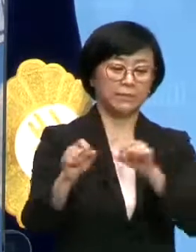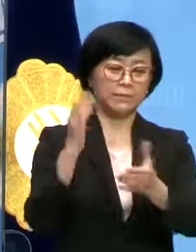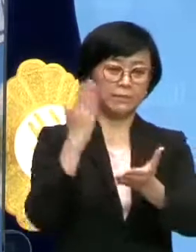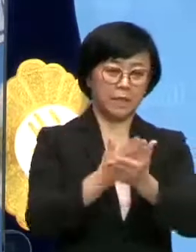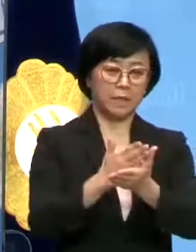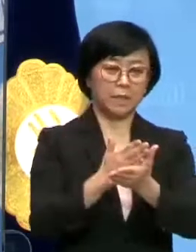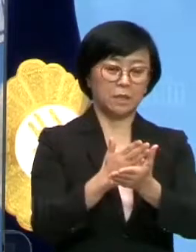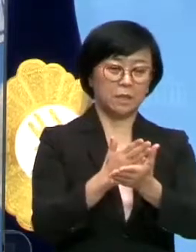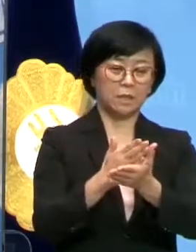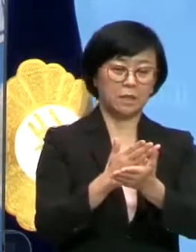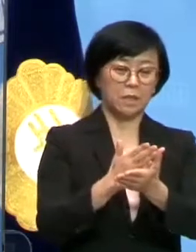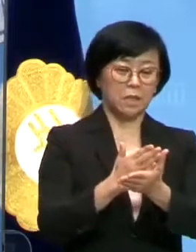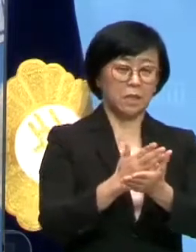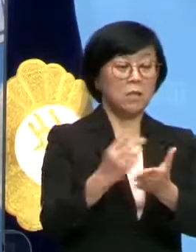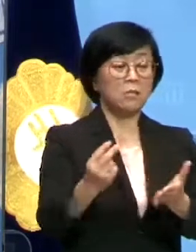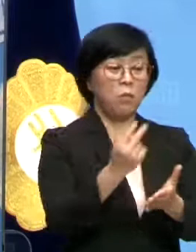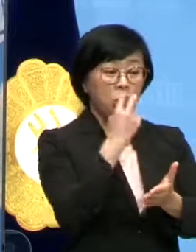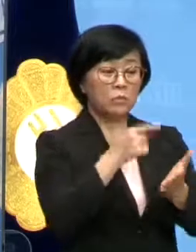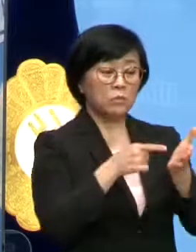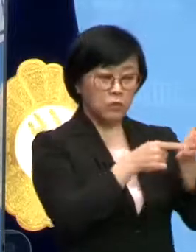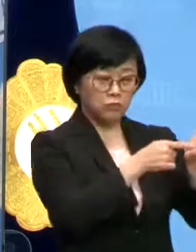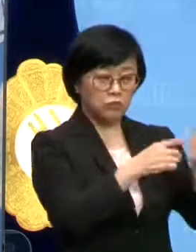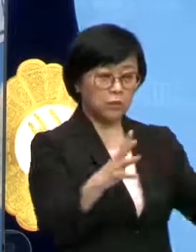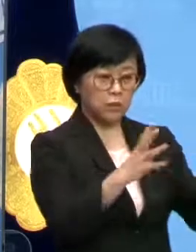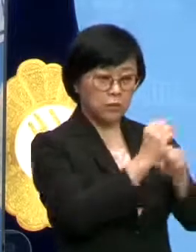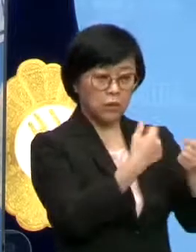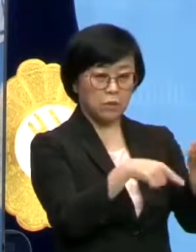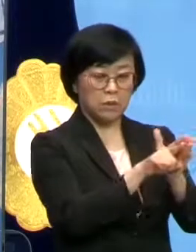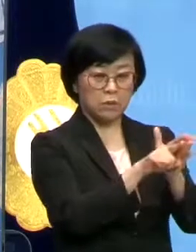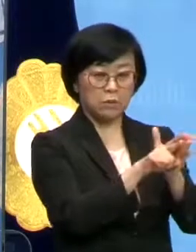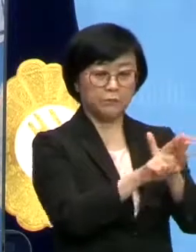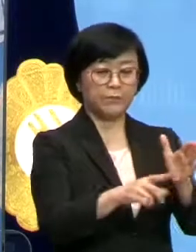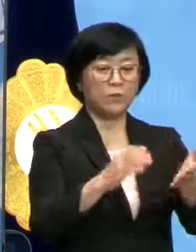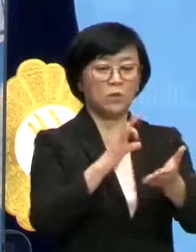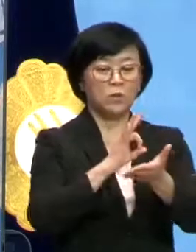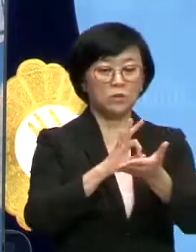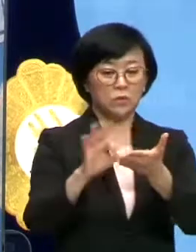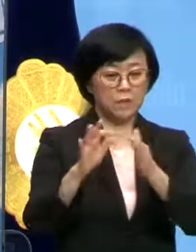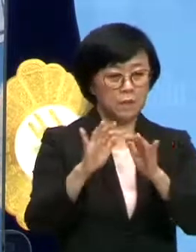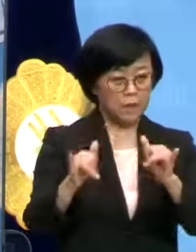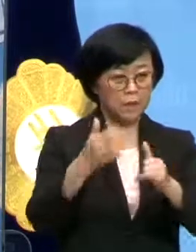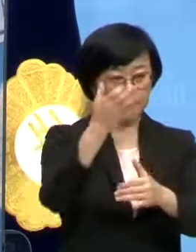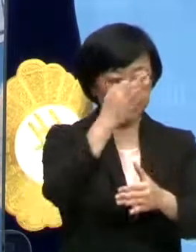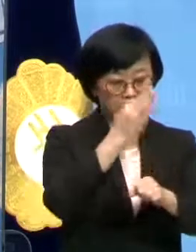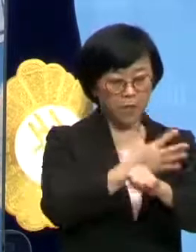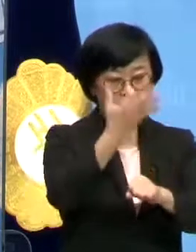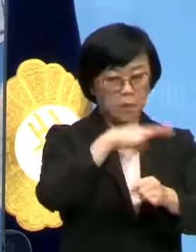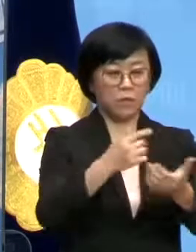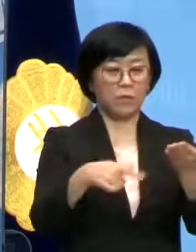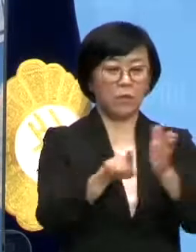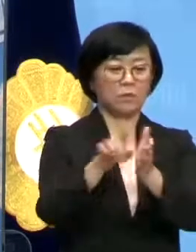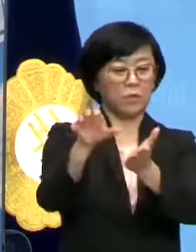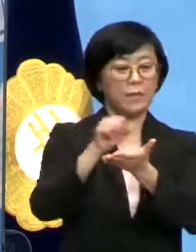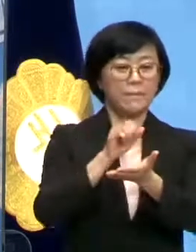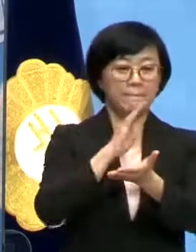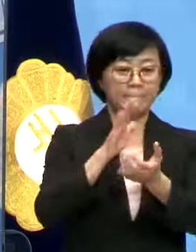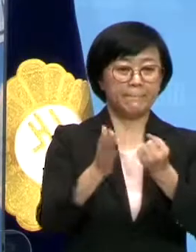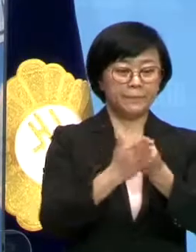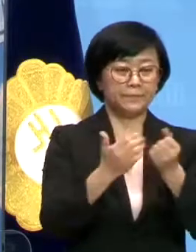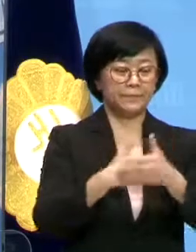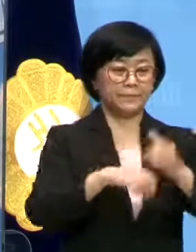안 될 것이다 실손 보험 청구 간소화 는 소비자의 편익을 위하여 이미 도입되어야 하는 사안인데